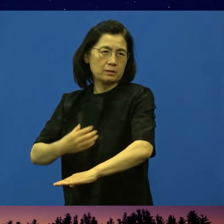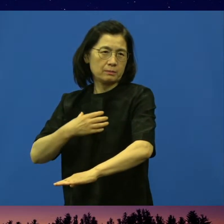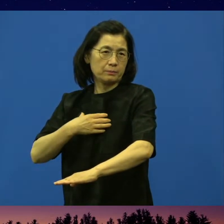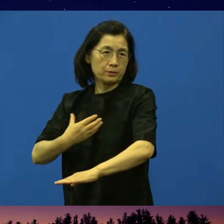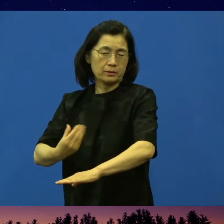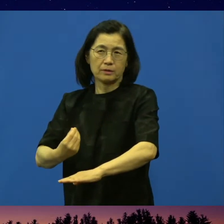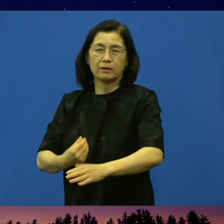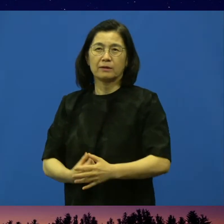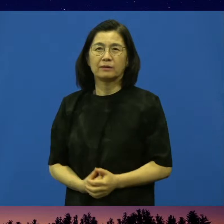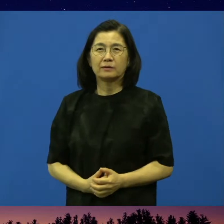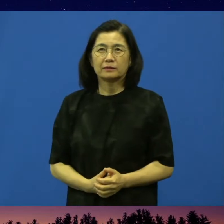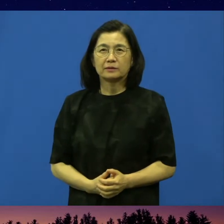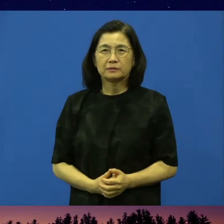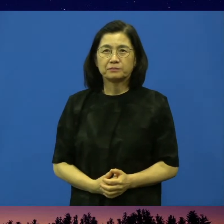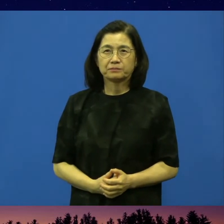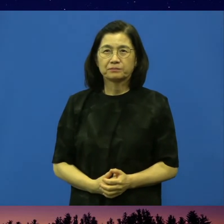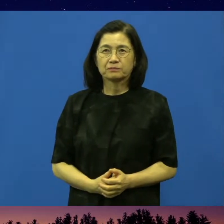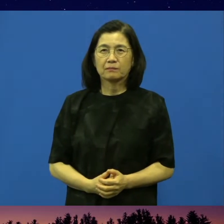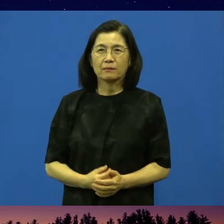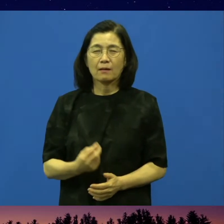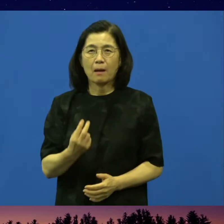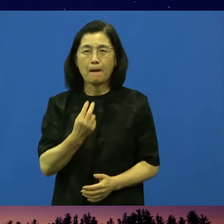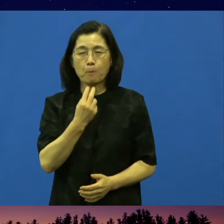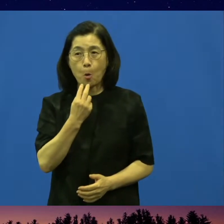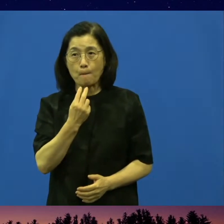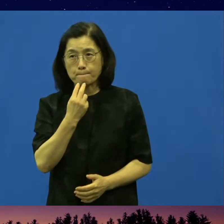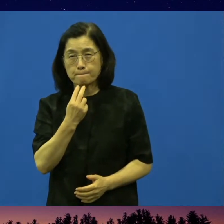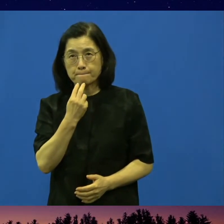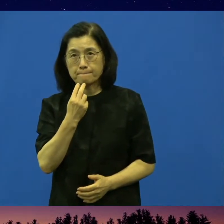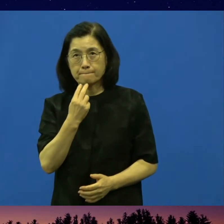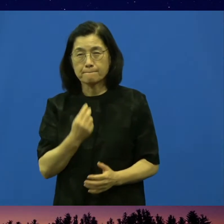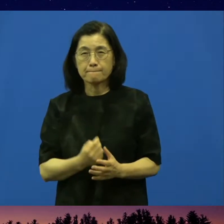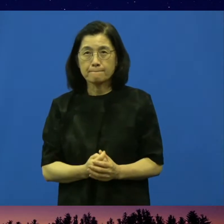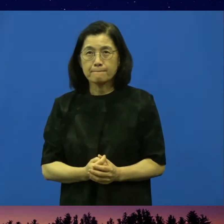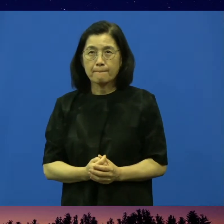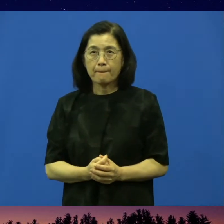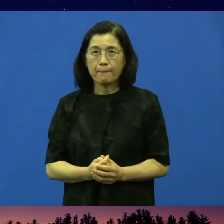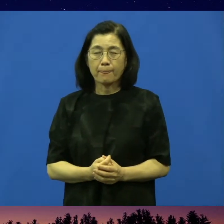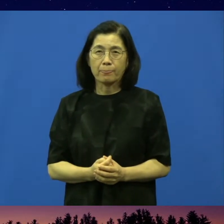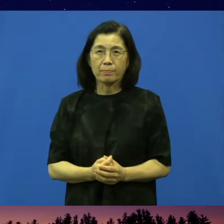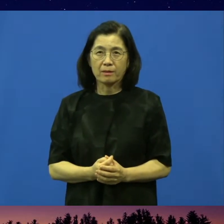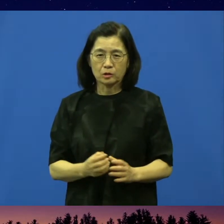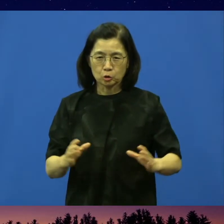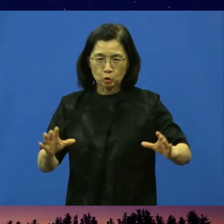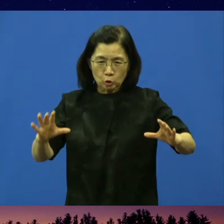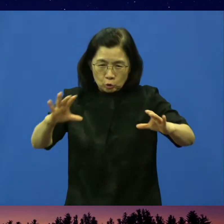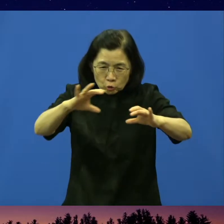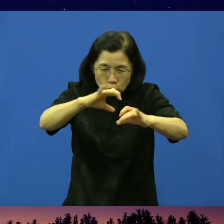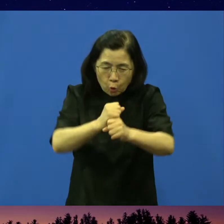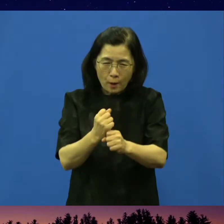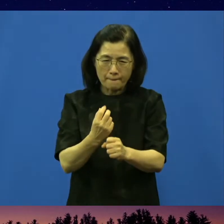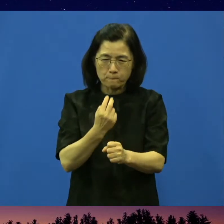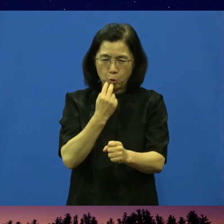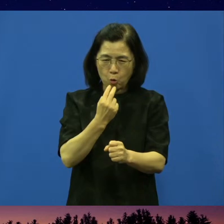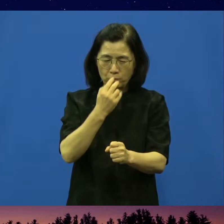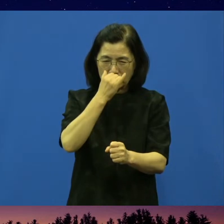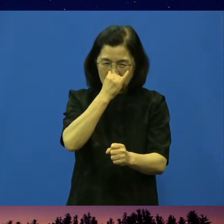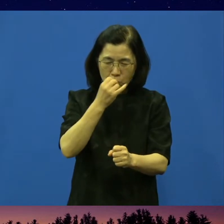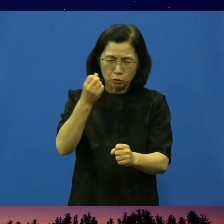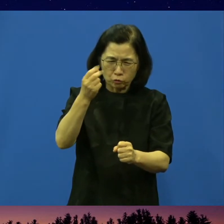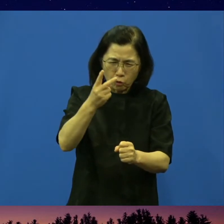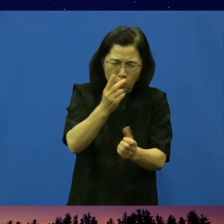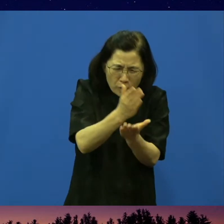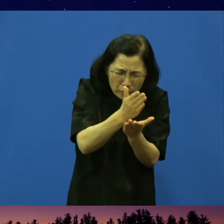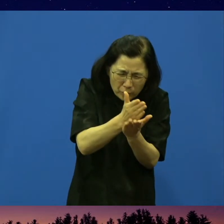또박이 보험 하시는 분들이 또 아주 기발하게 하죠. 종합에 또 다른 종합이 또 하나 더 붙고 막 이래가지고